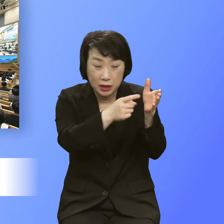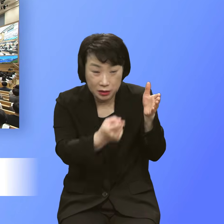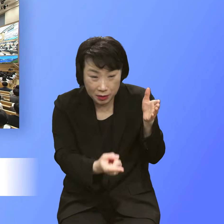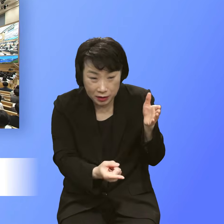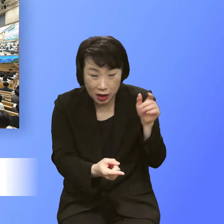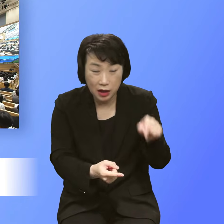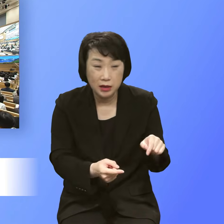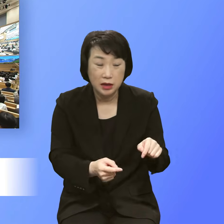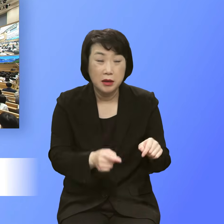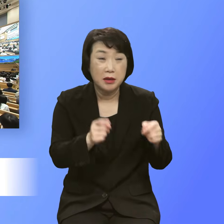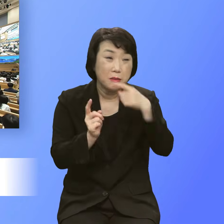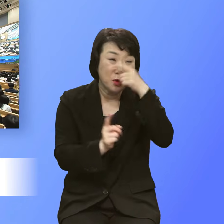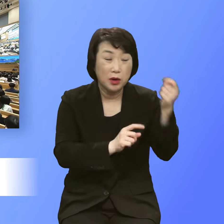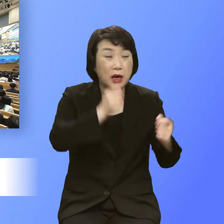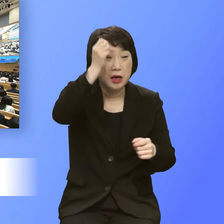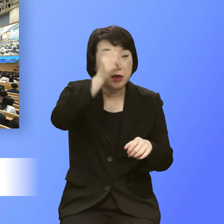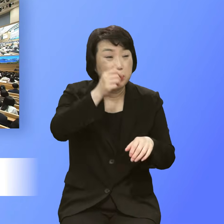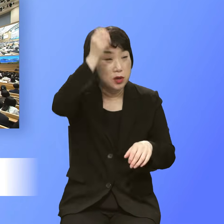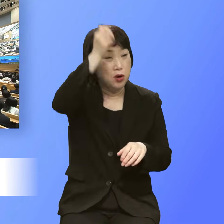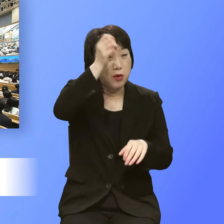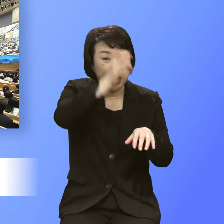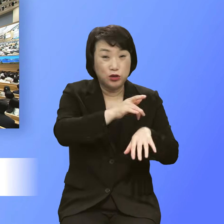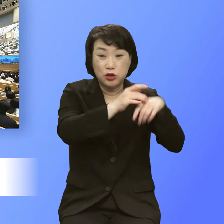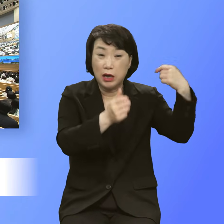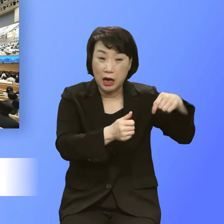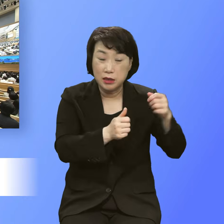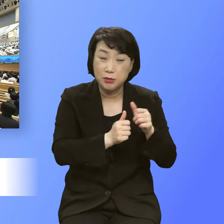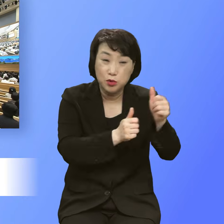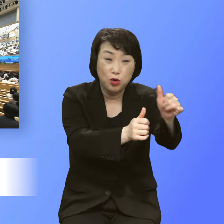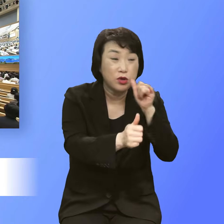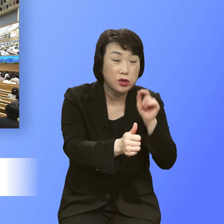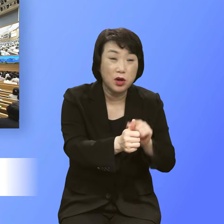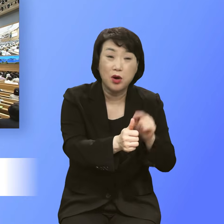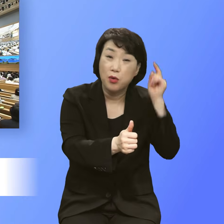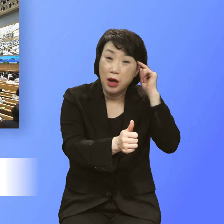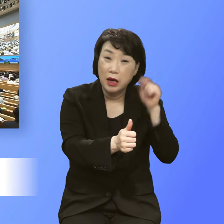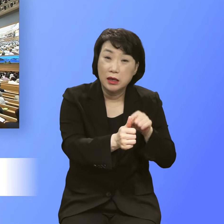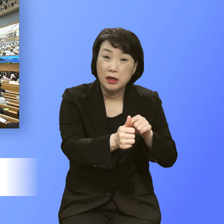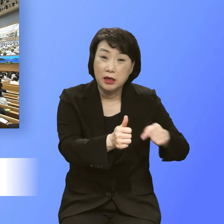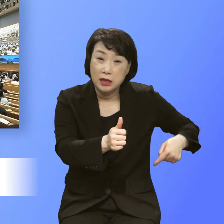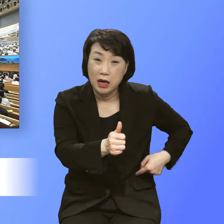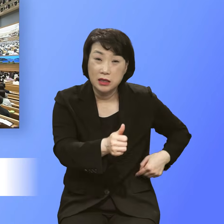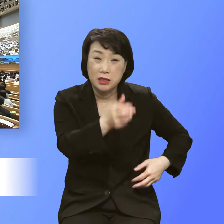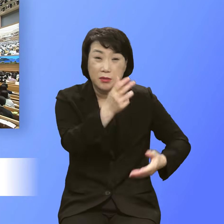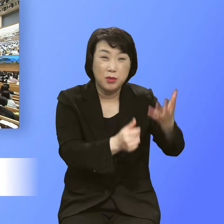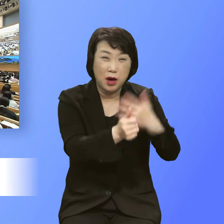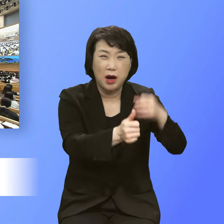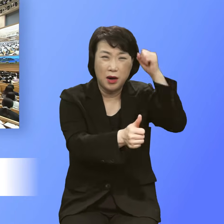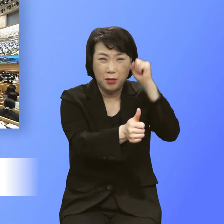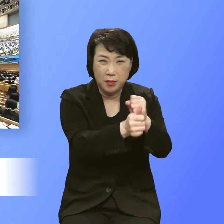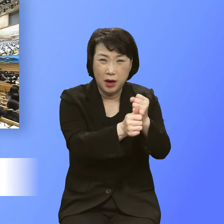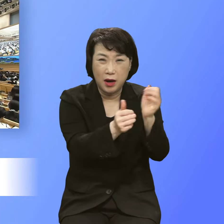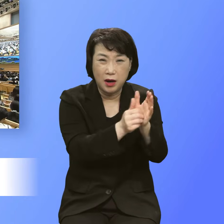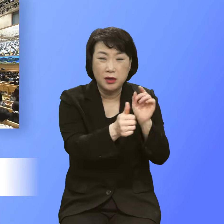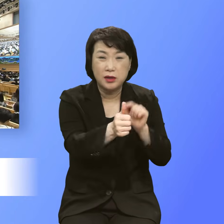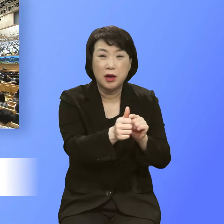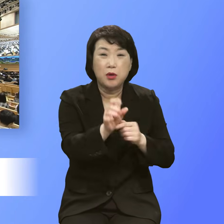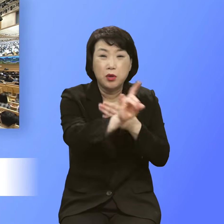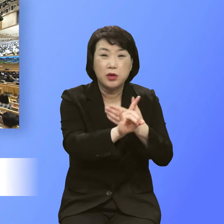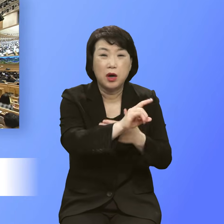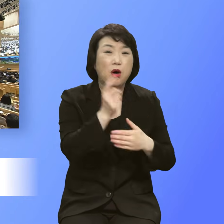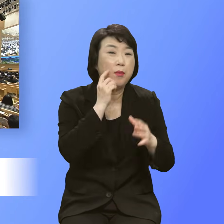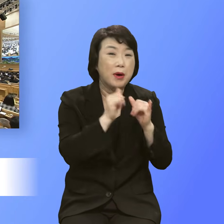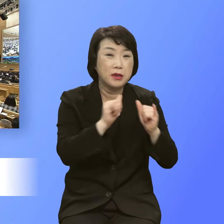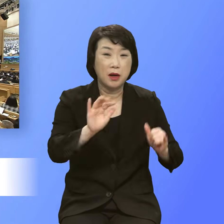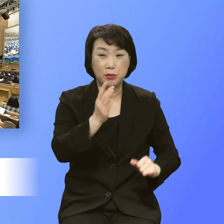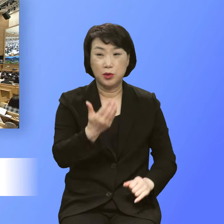사람들이 믿음에서 떠나 미혹해하는 영과 귀신의 가르침을 좇으리라 하셨으니 자기 양심이 화인 맞아서